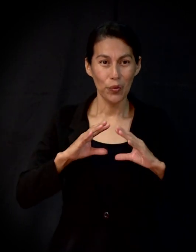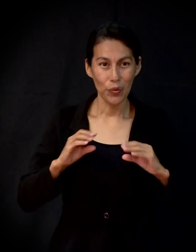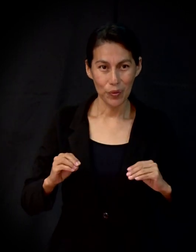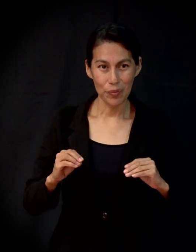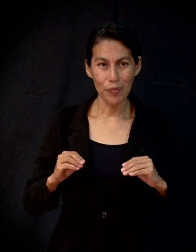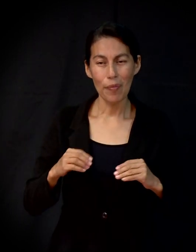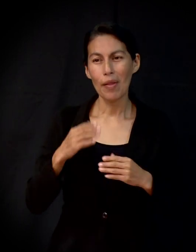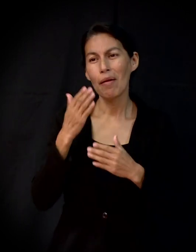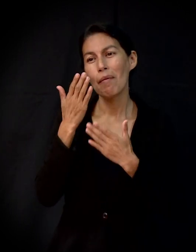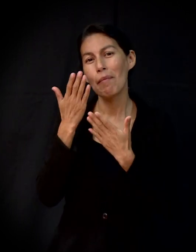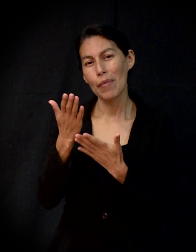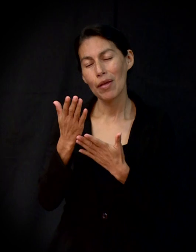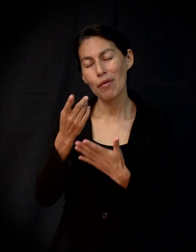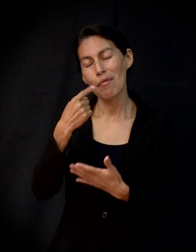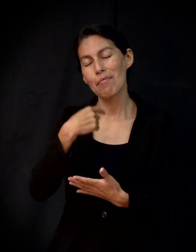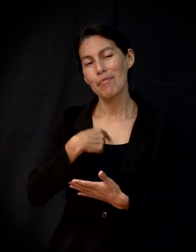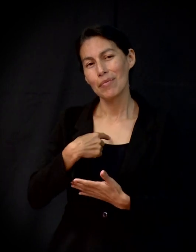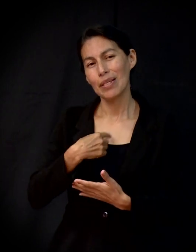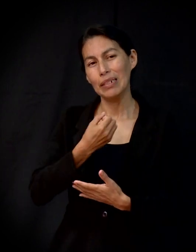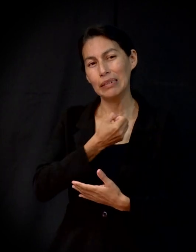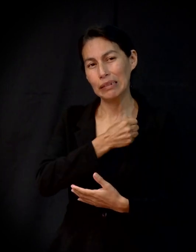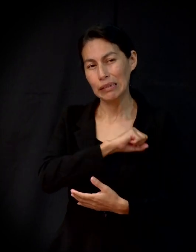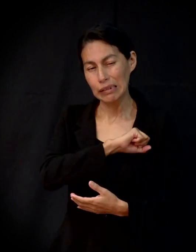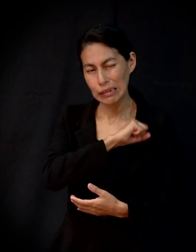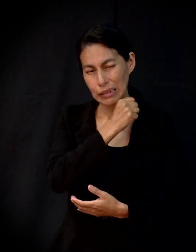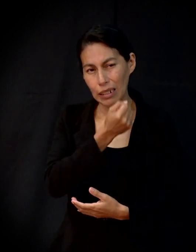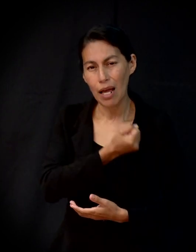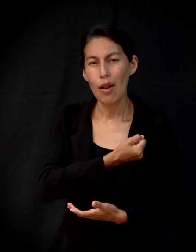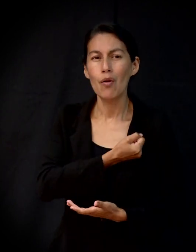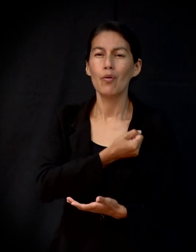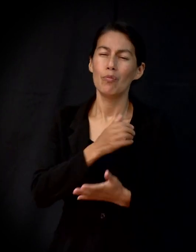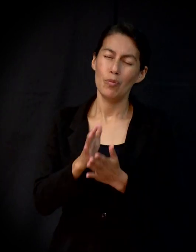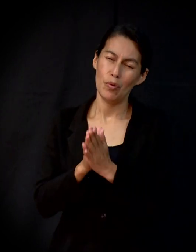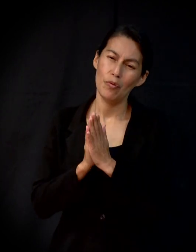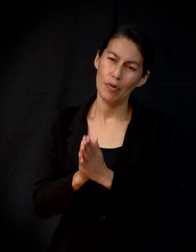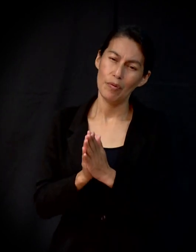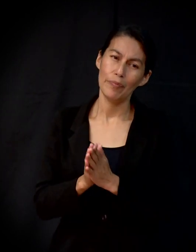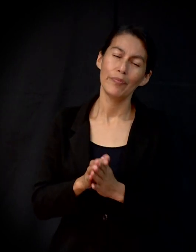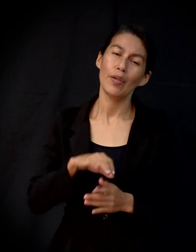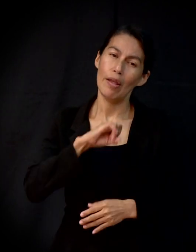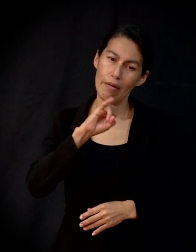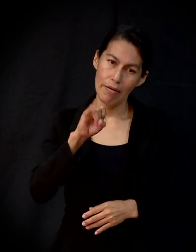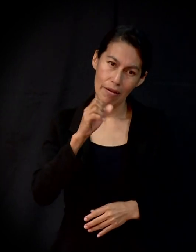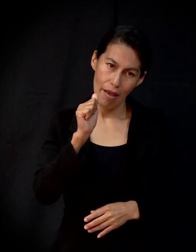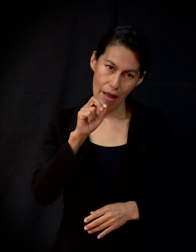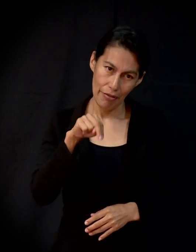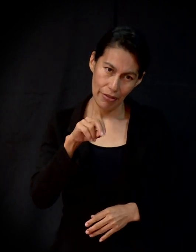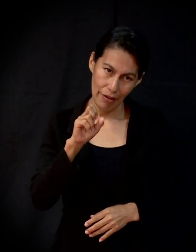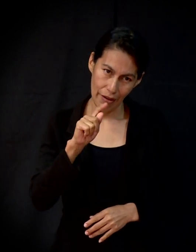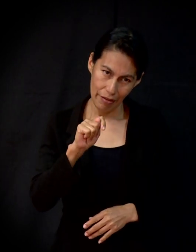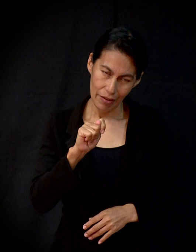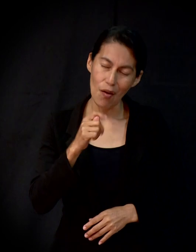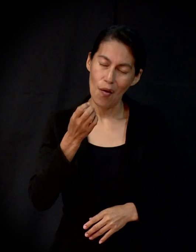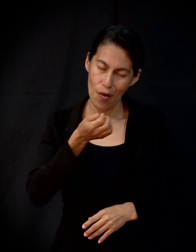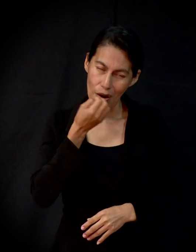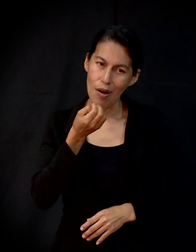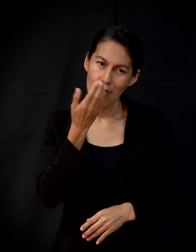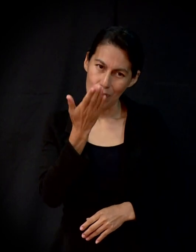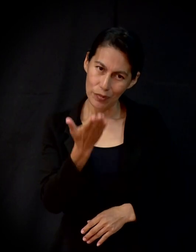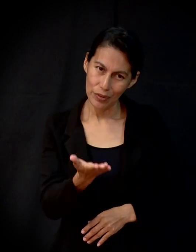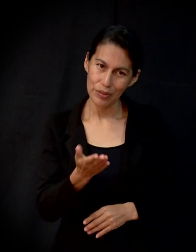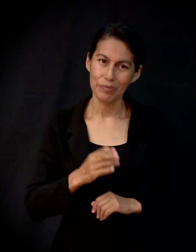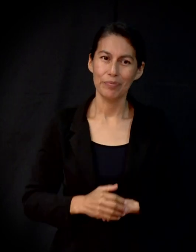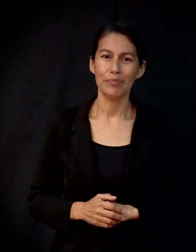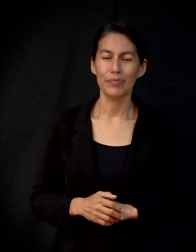enfermo. Pido a Dios por mi salud. Vamos a estar orando por ti también. Llamé a Ana Laura.